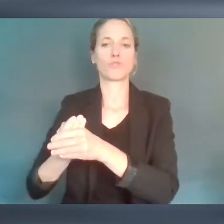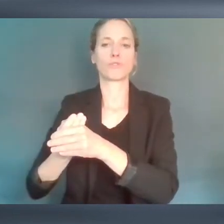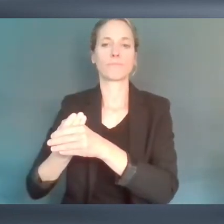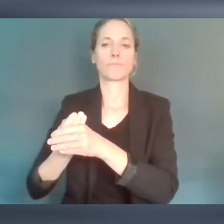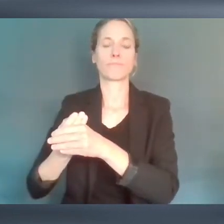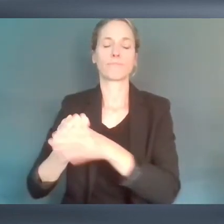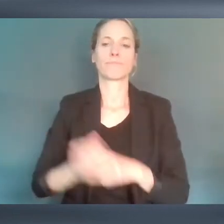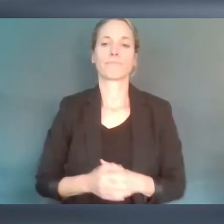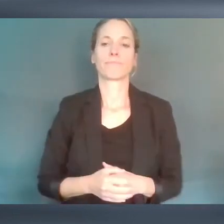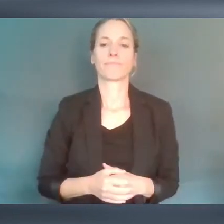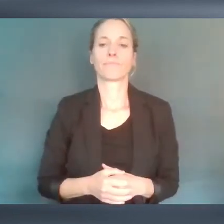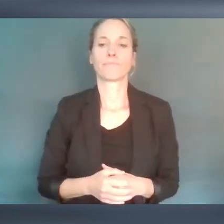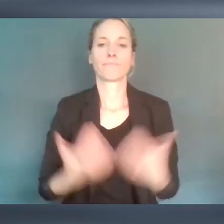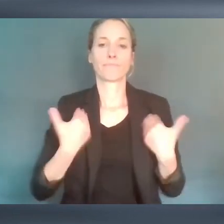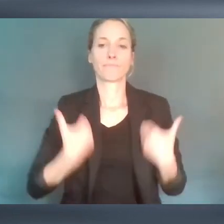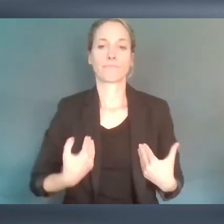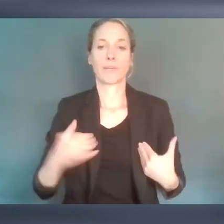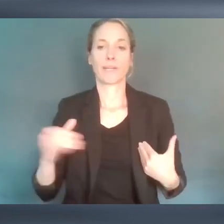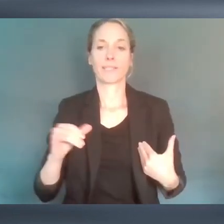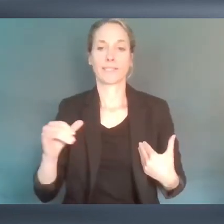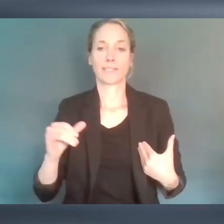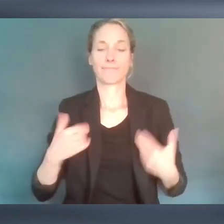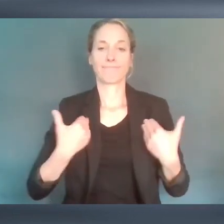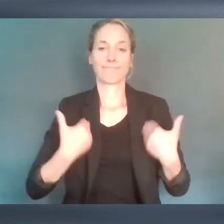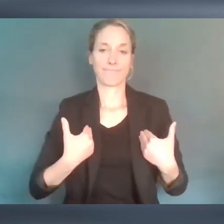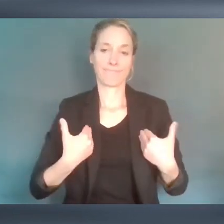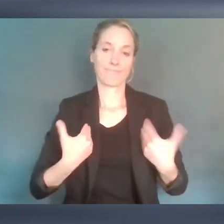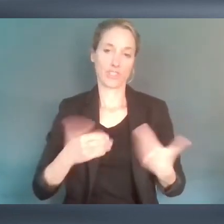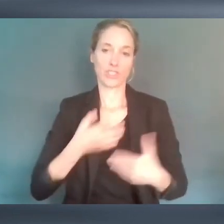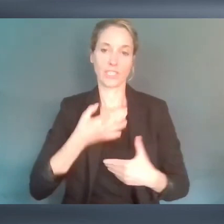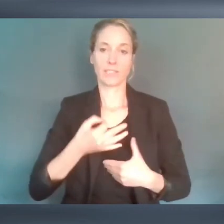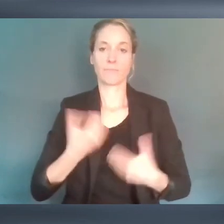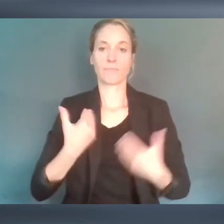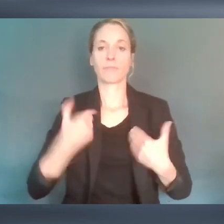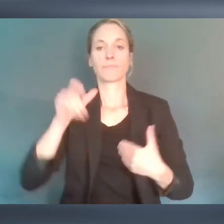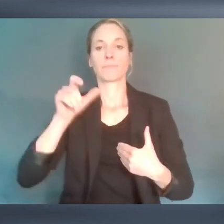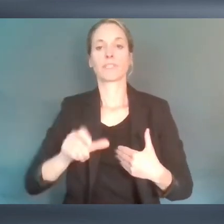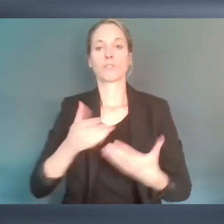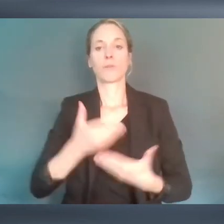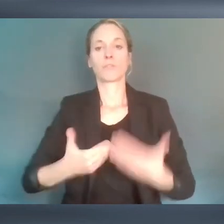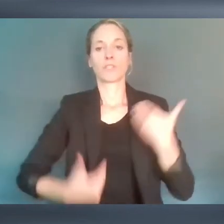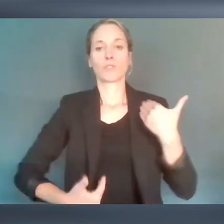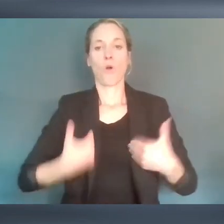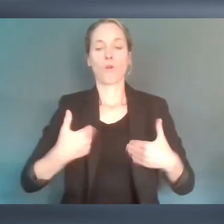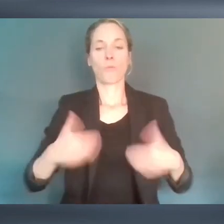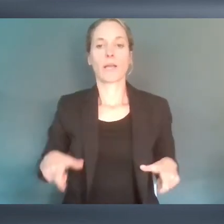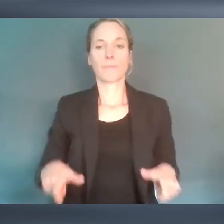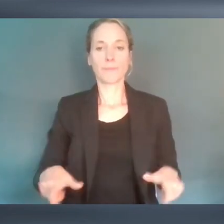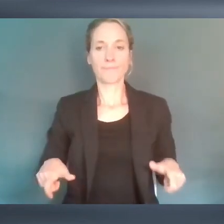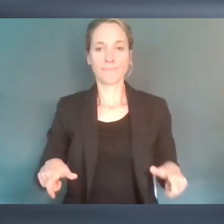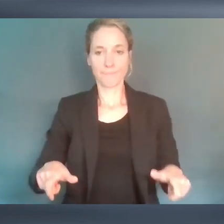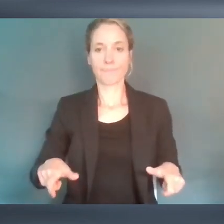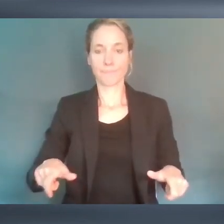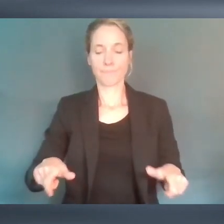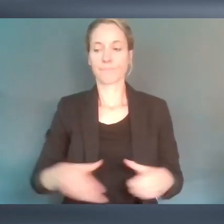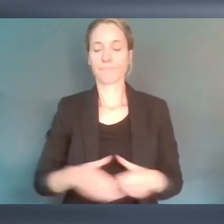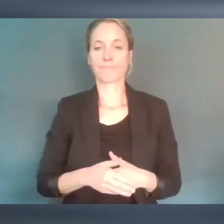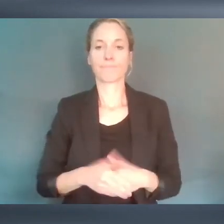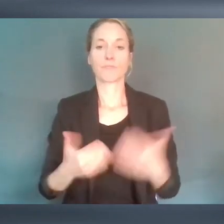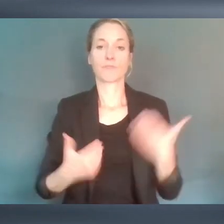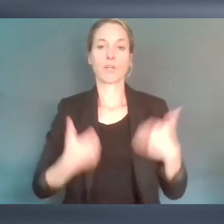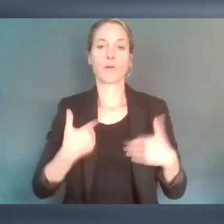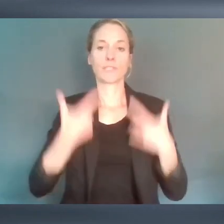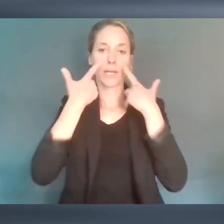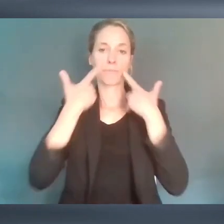Alors, qui suis-je? Je l'ai déjà dit, je suis une personne en situation de handicap, en fauteuil roulant en l'occurrence, donc quelque chose qui est visible et je